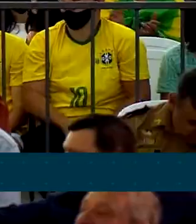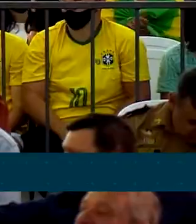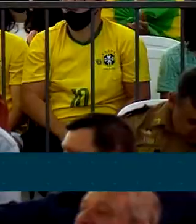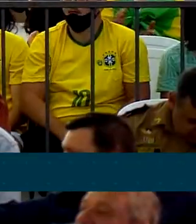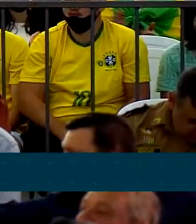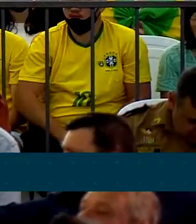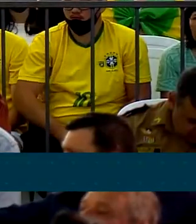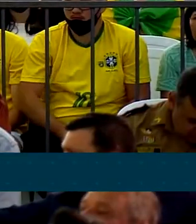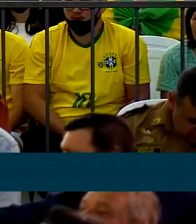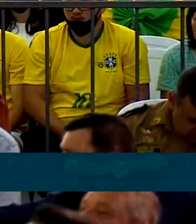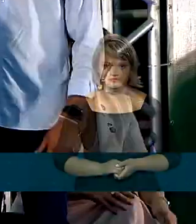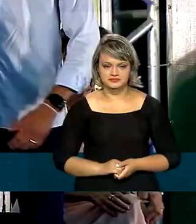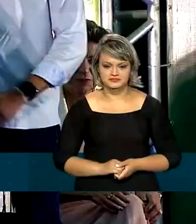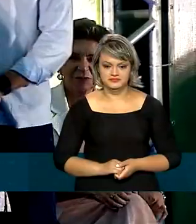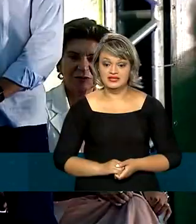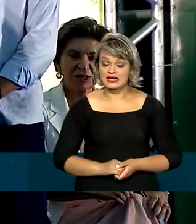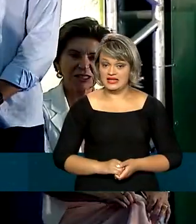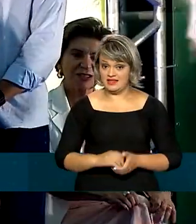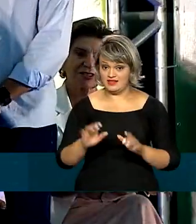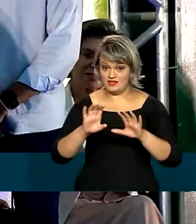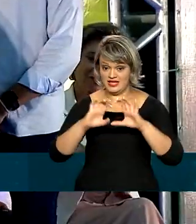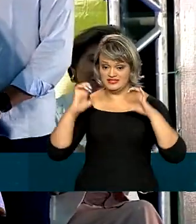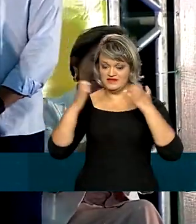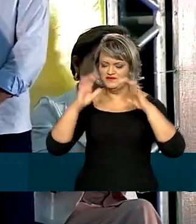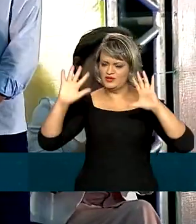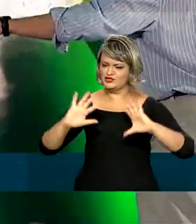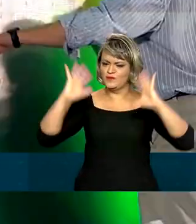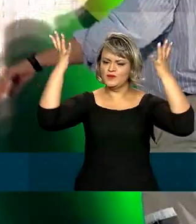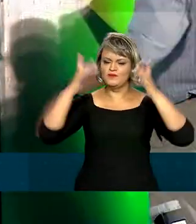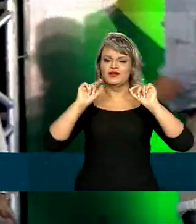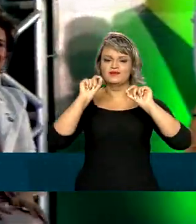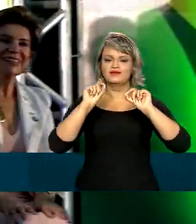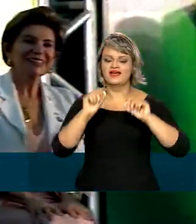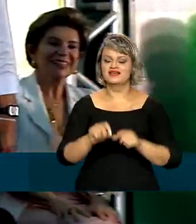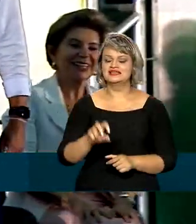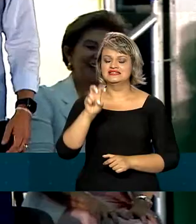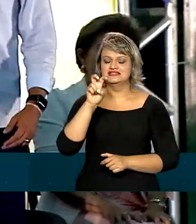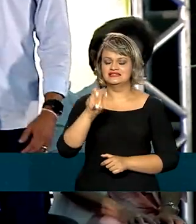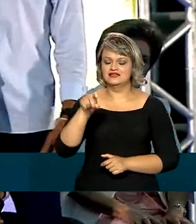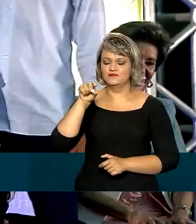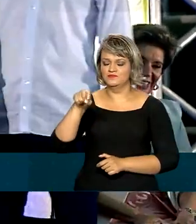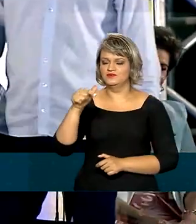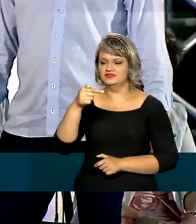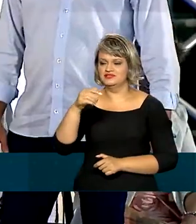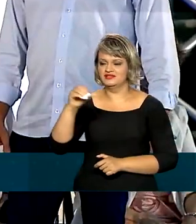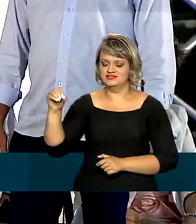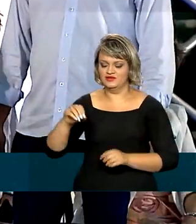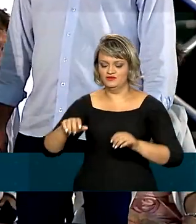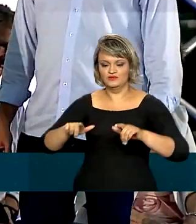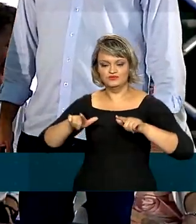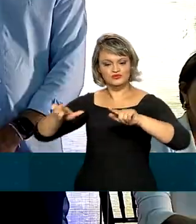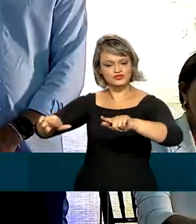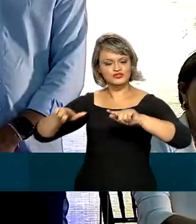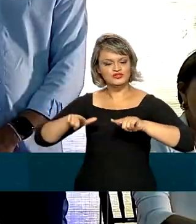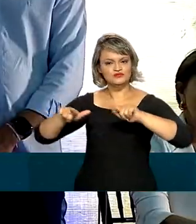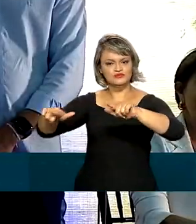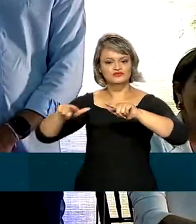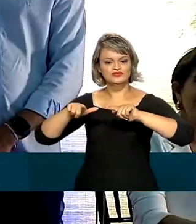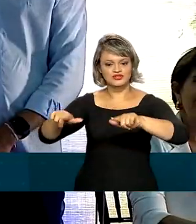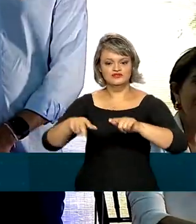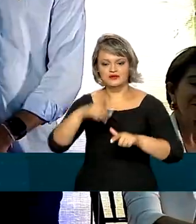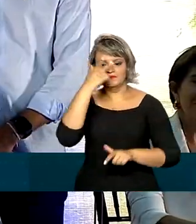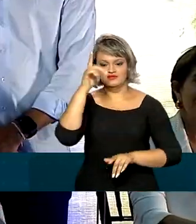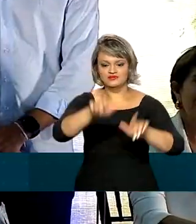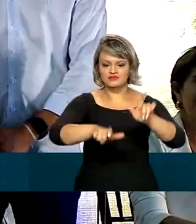netos. Durante a cerimônia, o governo celebrou a entrega de 5.750 títulos fundiários a